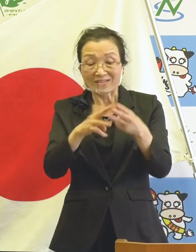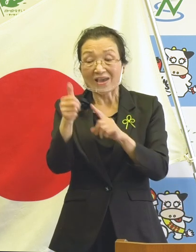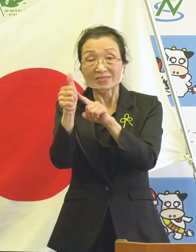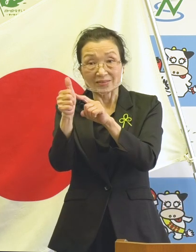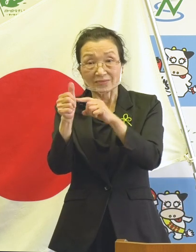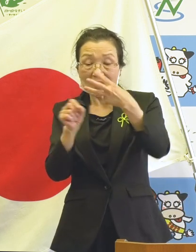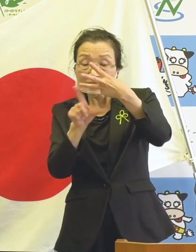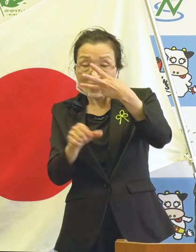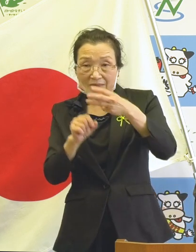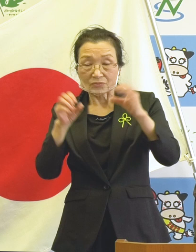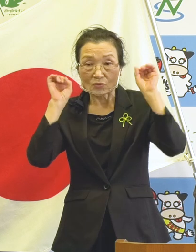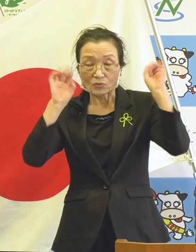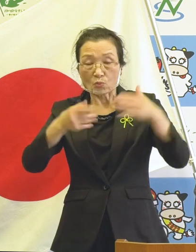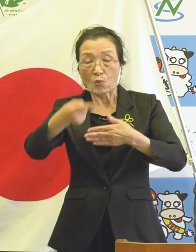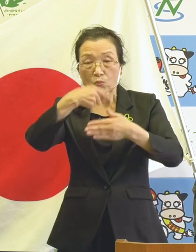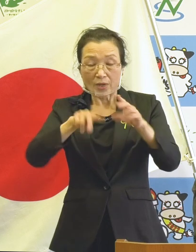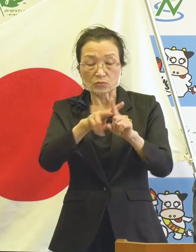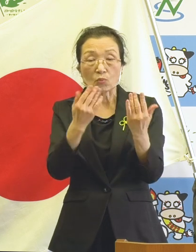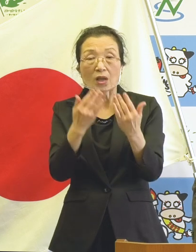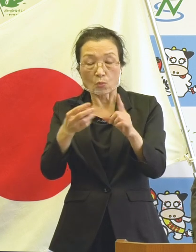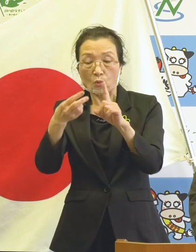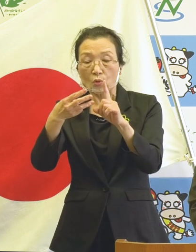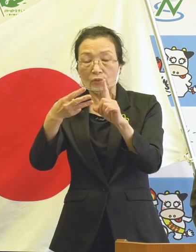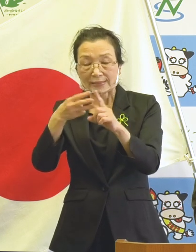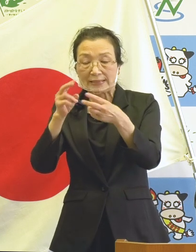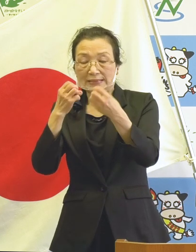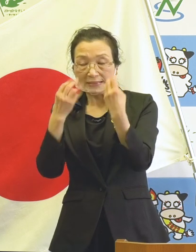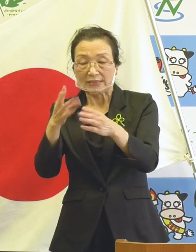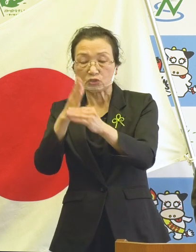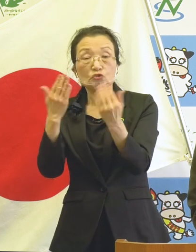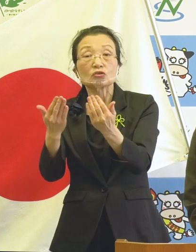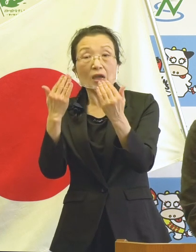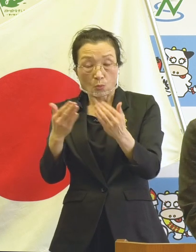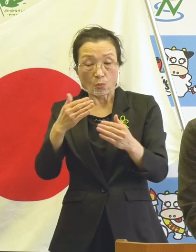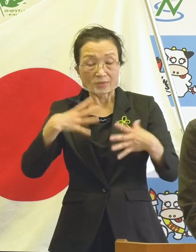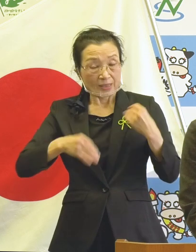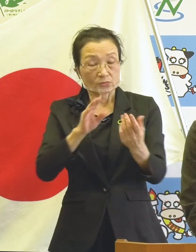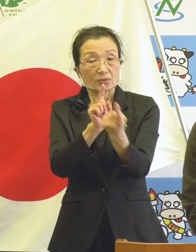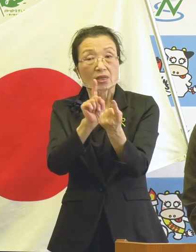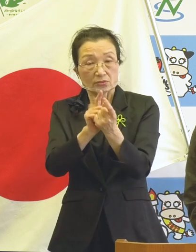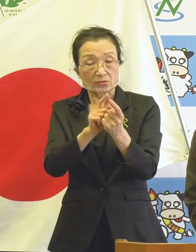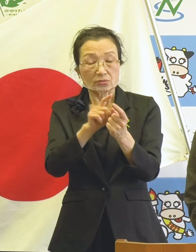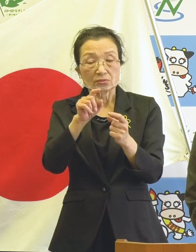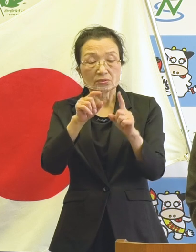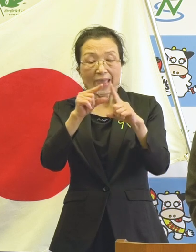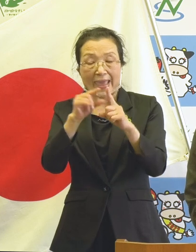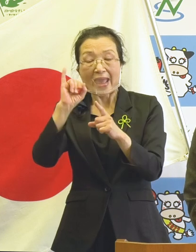に豊浦小学校、日進中学校で、児童生徒に対する、AI に関する講話を行ったりいただいております